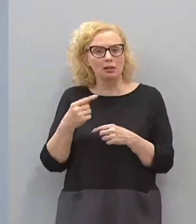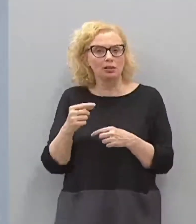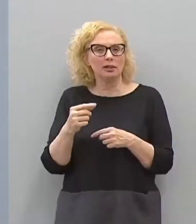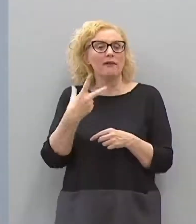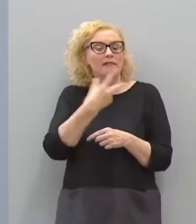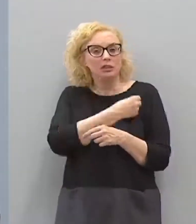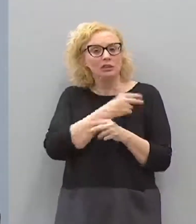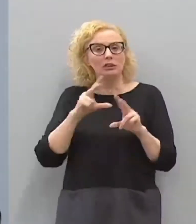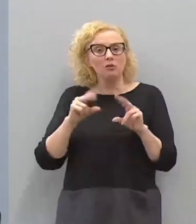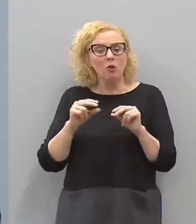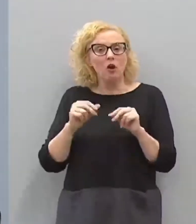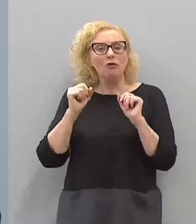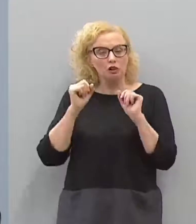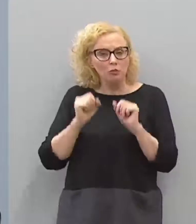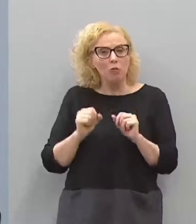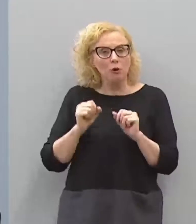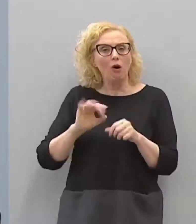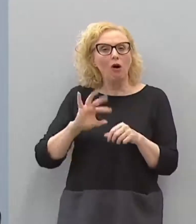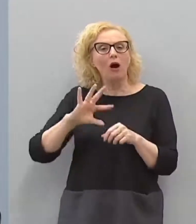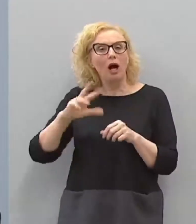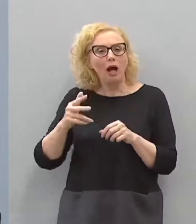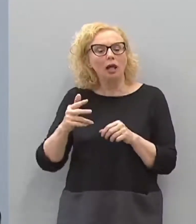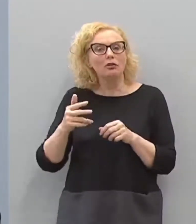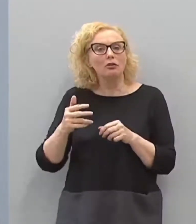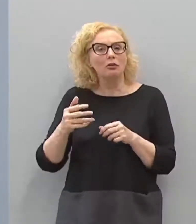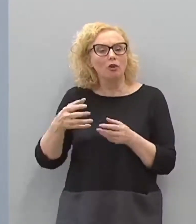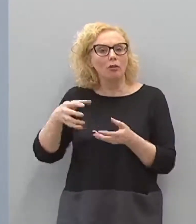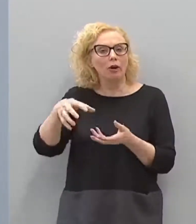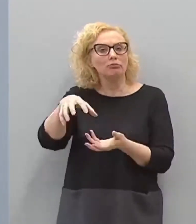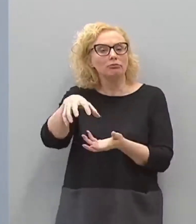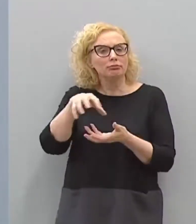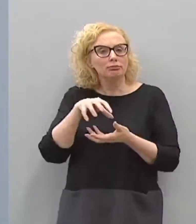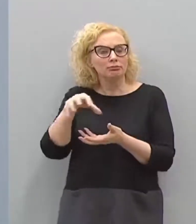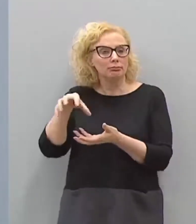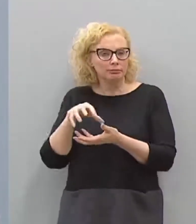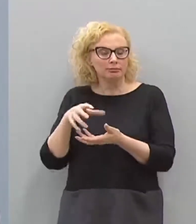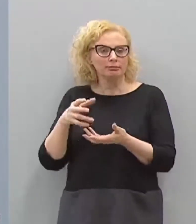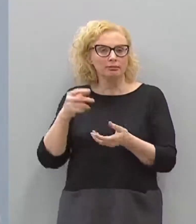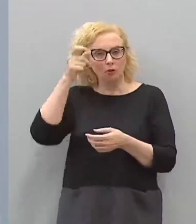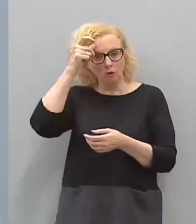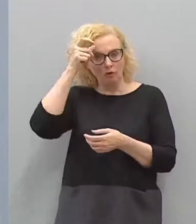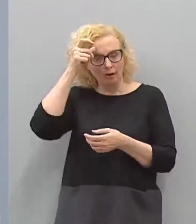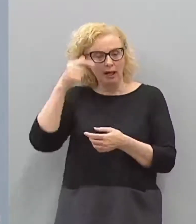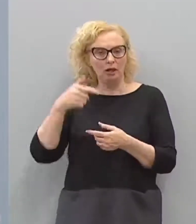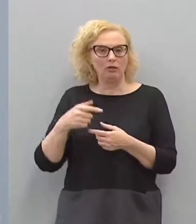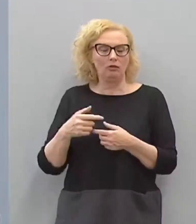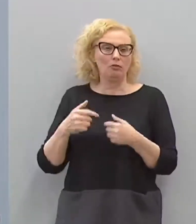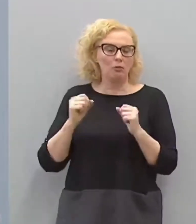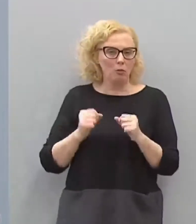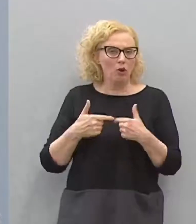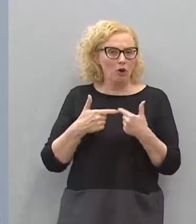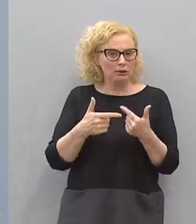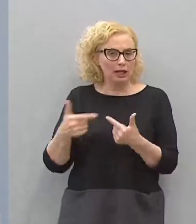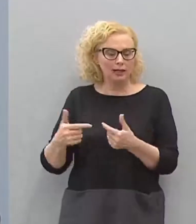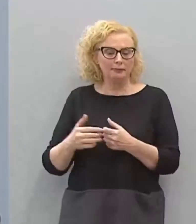invio sul territorio da parte del governo delle delle dosi che che riguardano i singoli territori